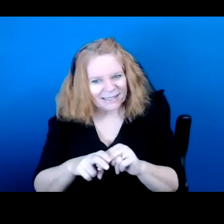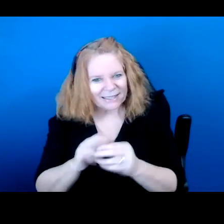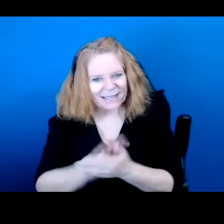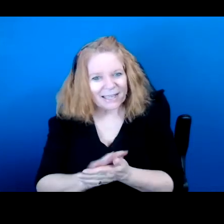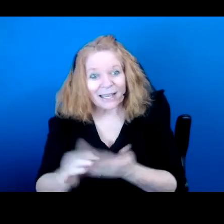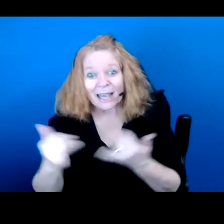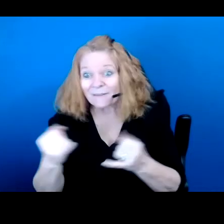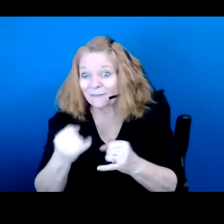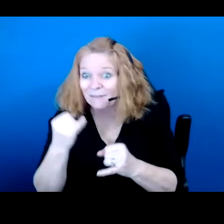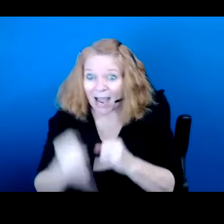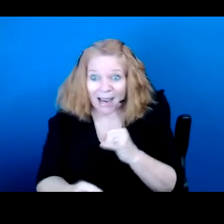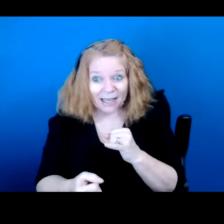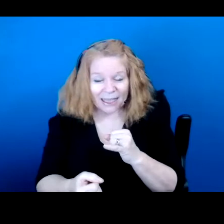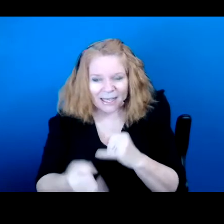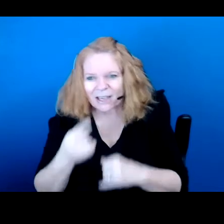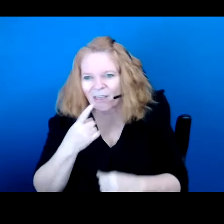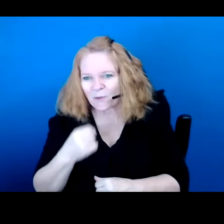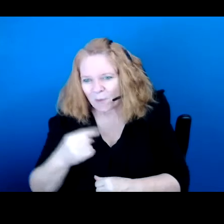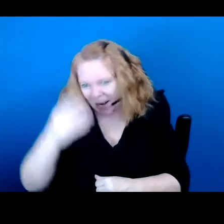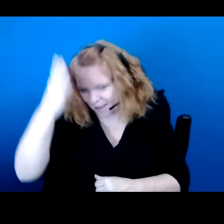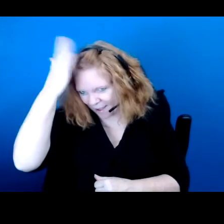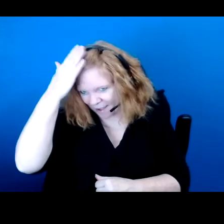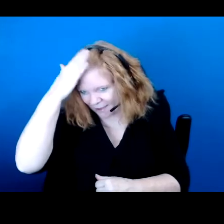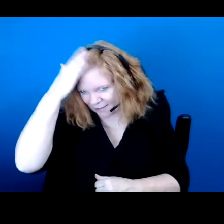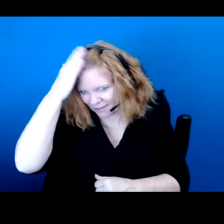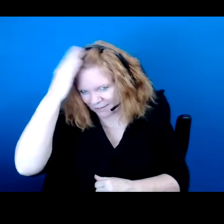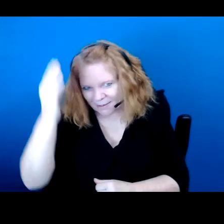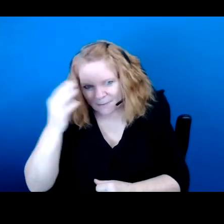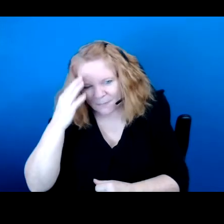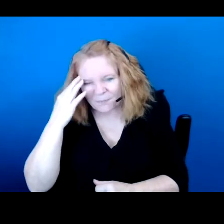se puede quedar aquí paradito y por ultimo